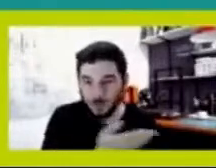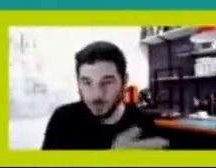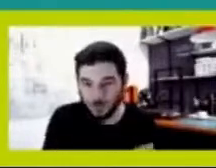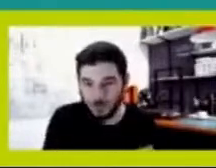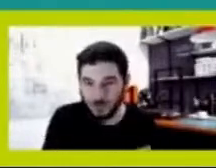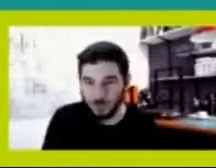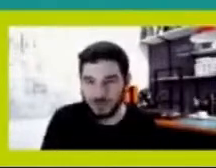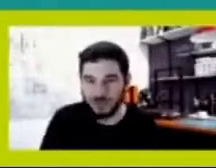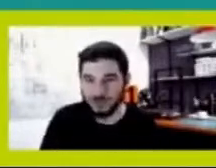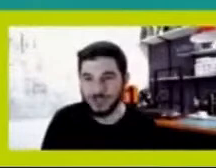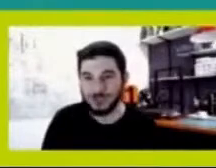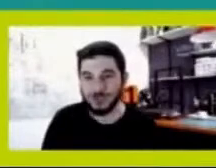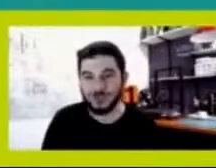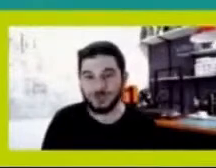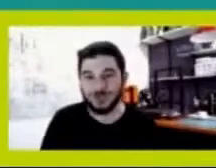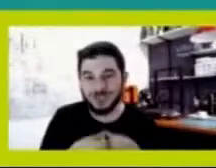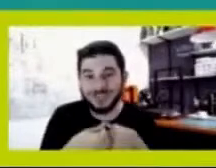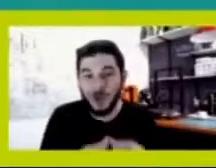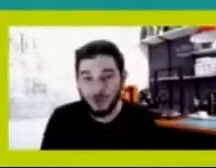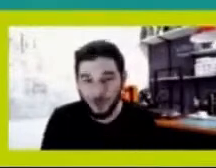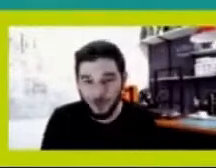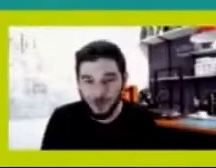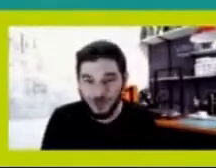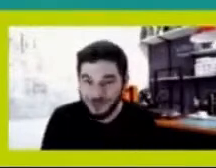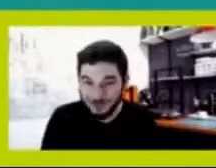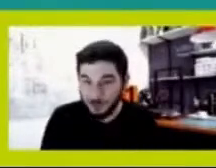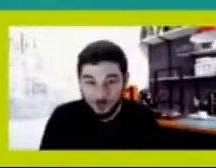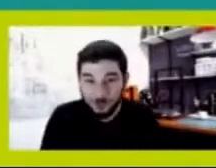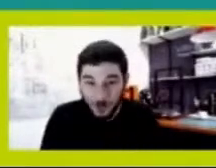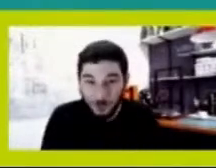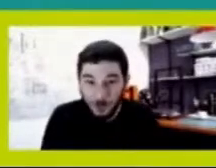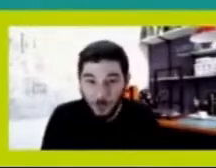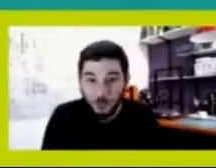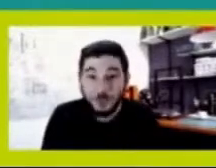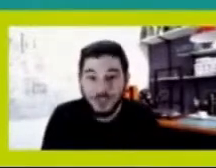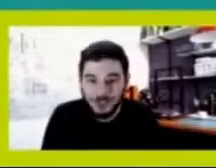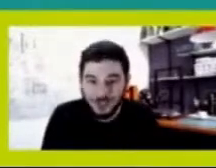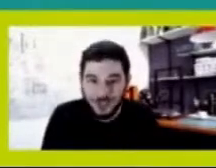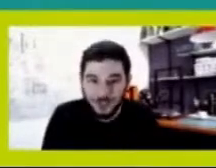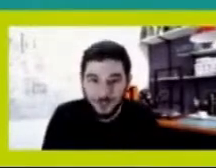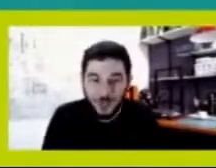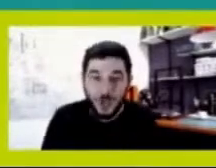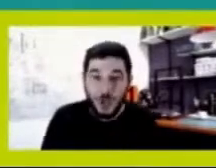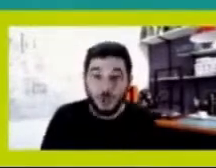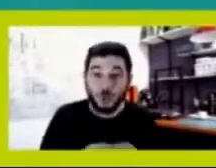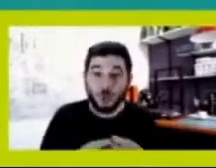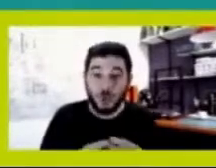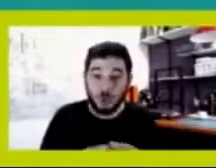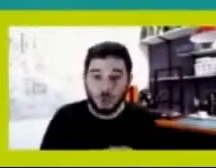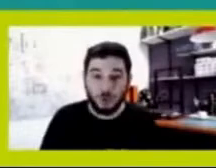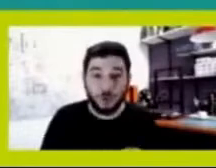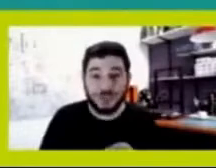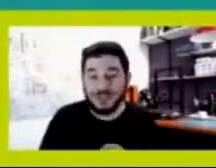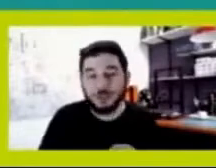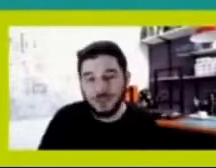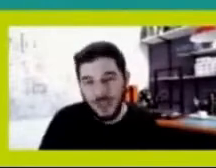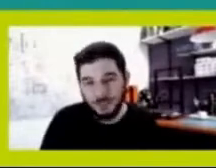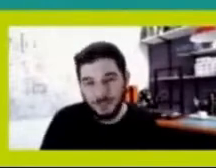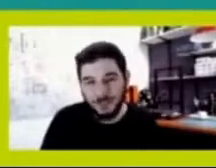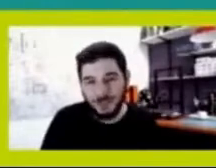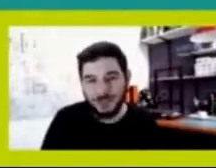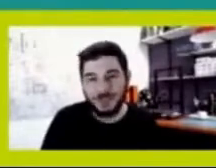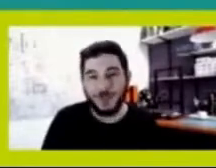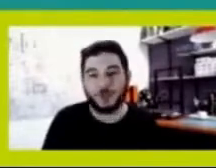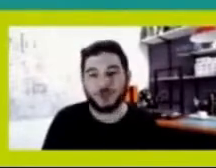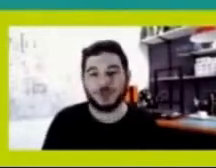que você quer, na nossa analogia, no caso de você dar o bolo para o robô testar. No outro, você